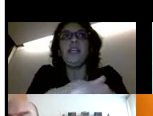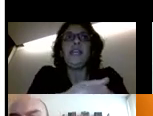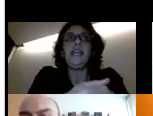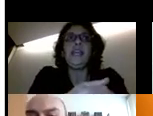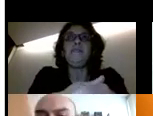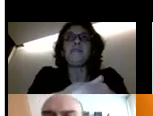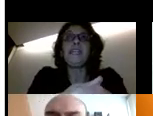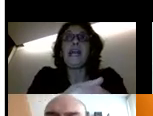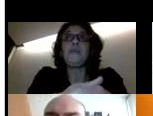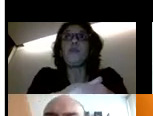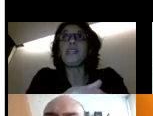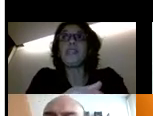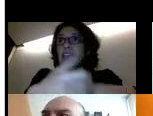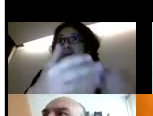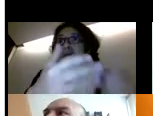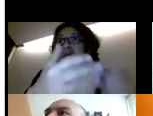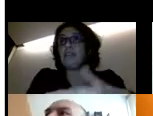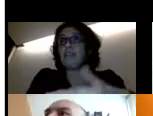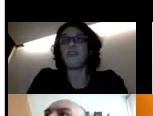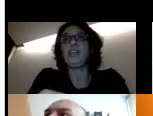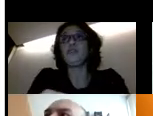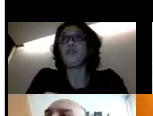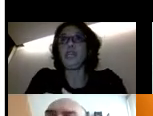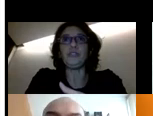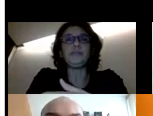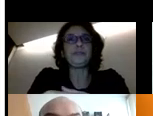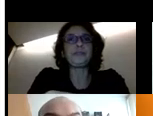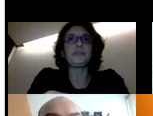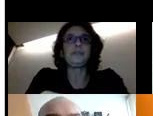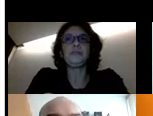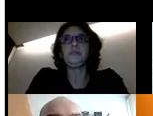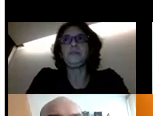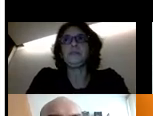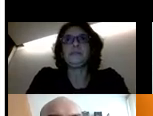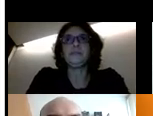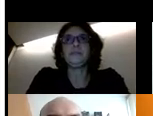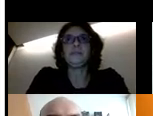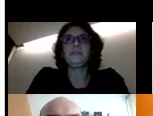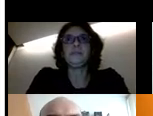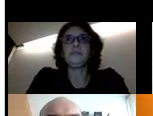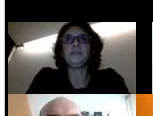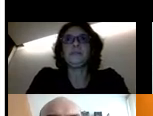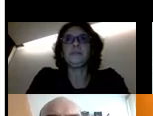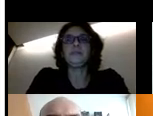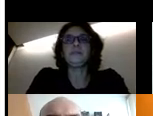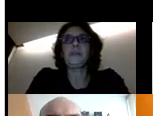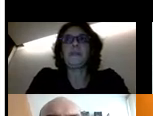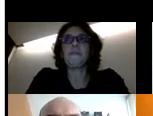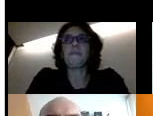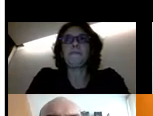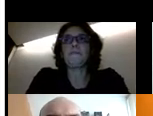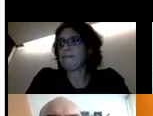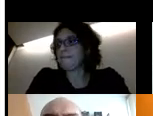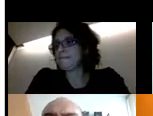con la modalidad que íbamos construyendo. Una cosa que aquí fue súper interesante de